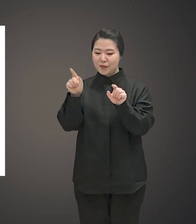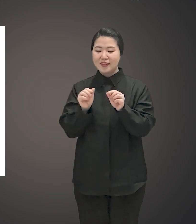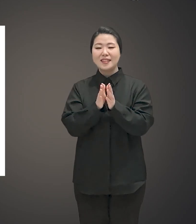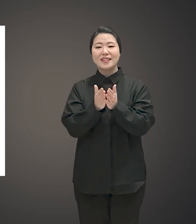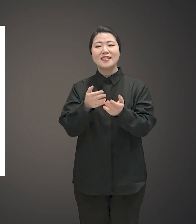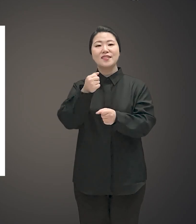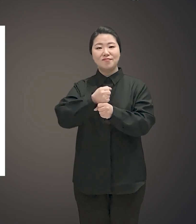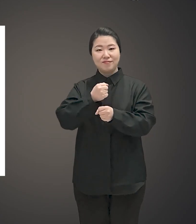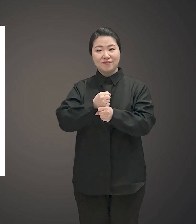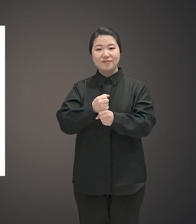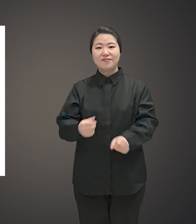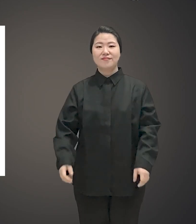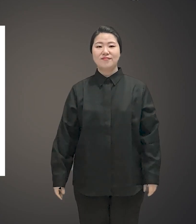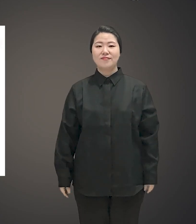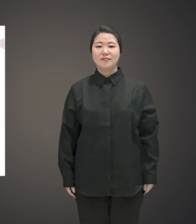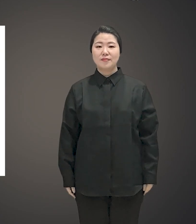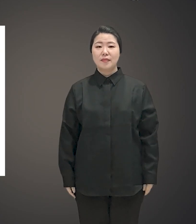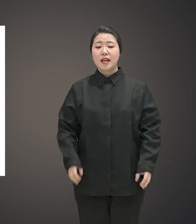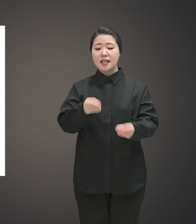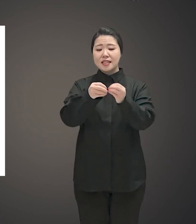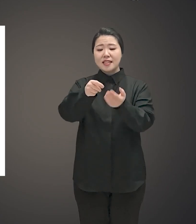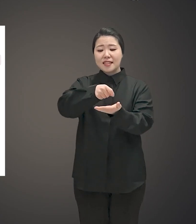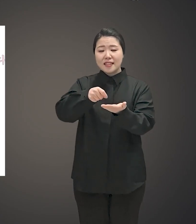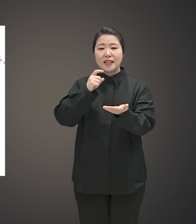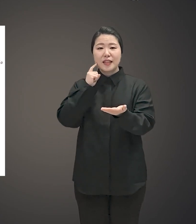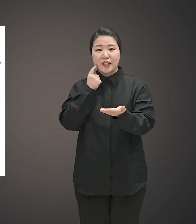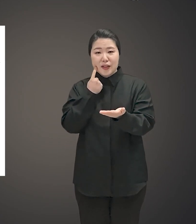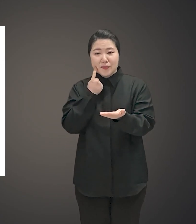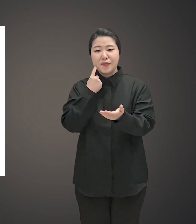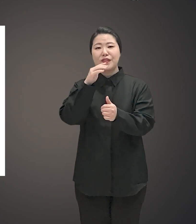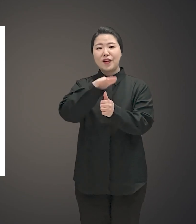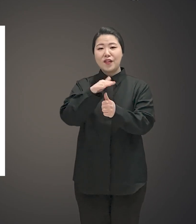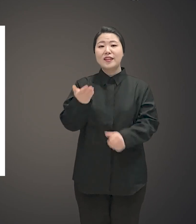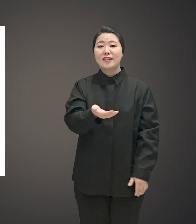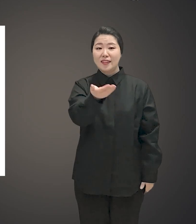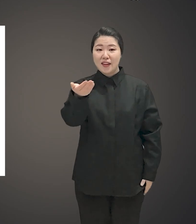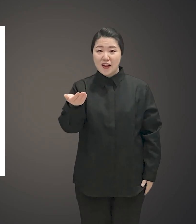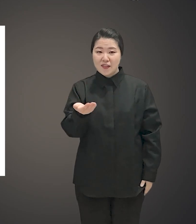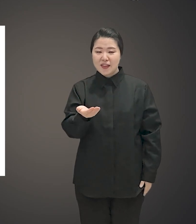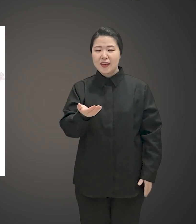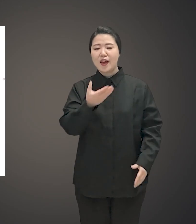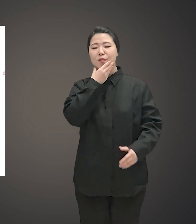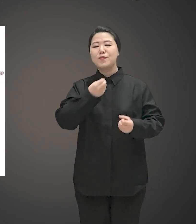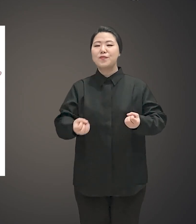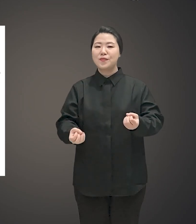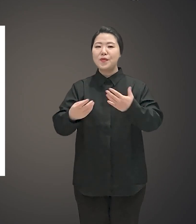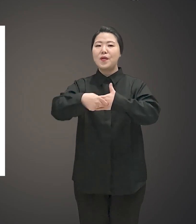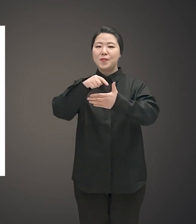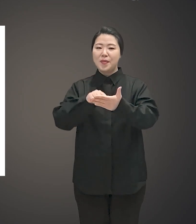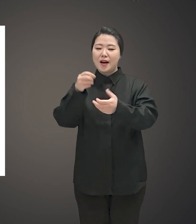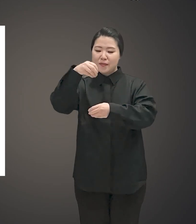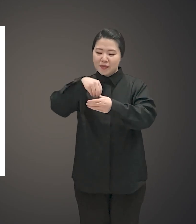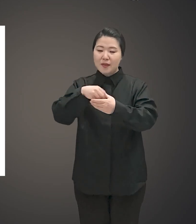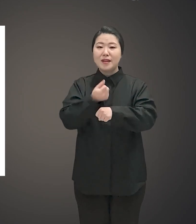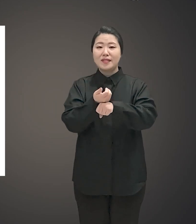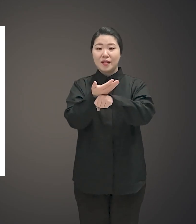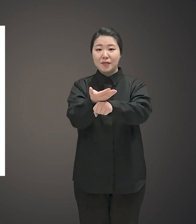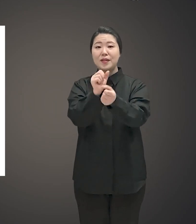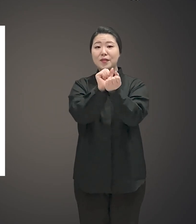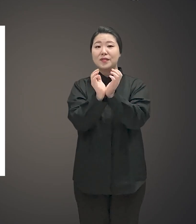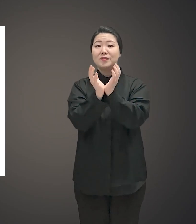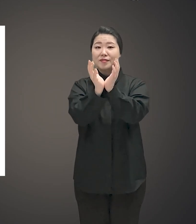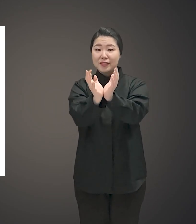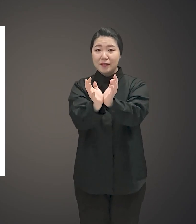한자리에 모았습니다. 시를 읽고 쓰는 어여쁜 어린이 여러분에게 가슴 가득 축복을 보냅니다. 꽃다발을